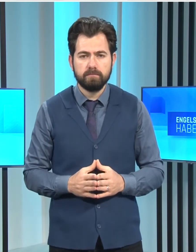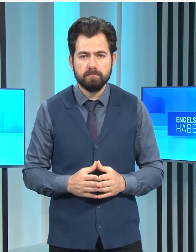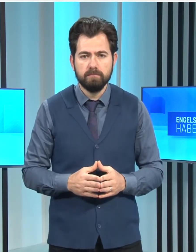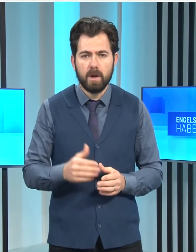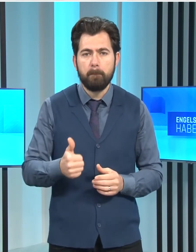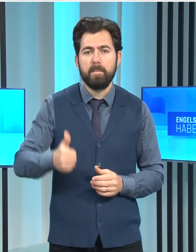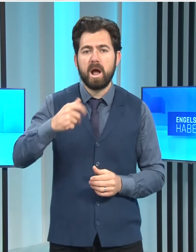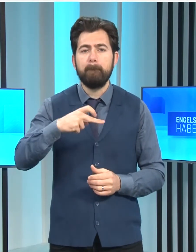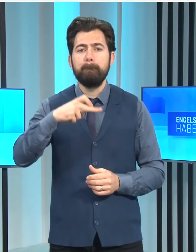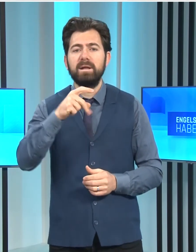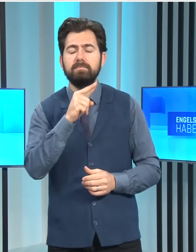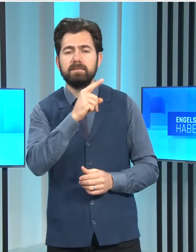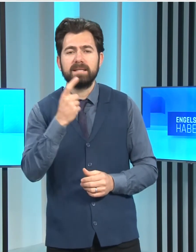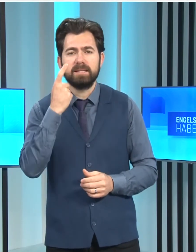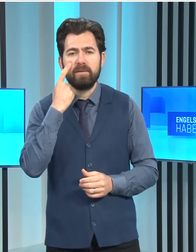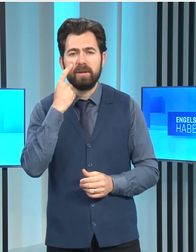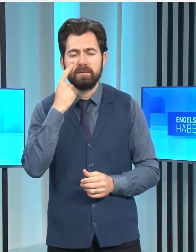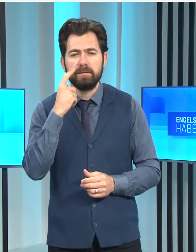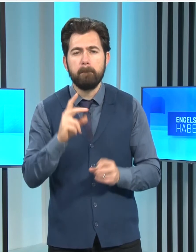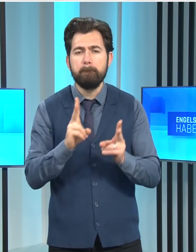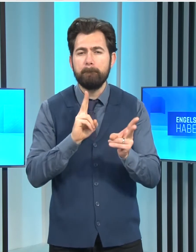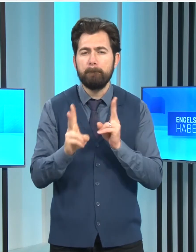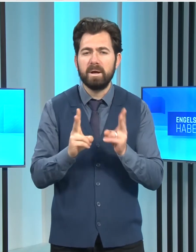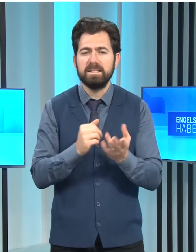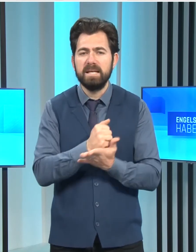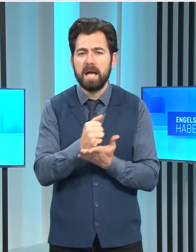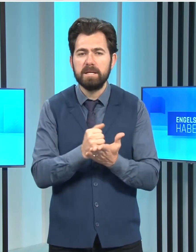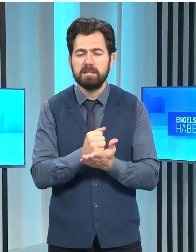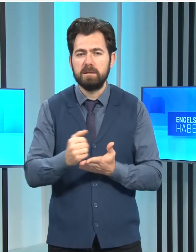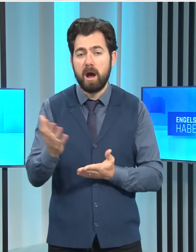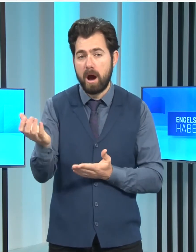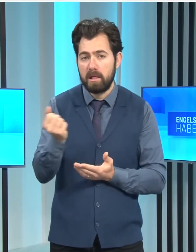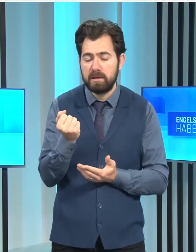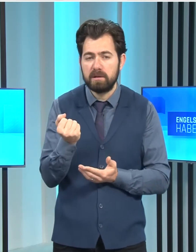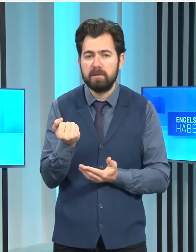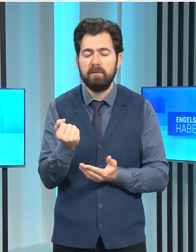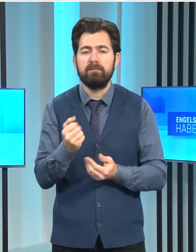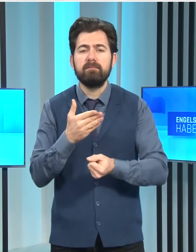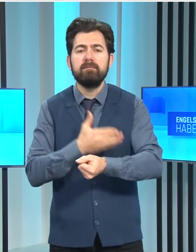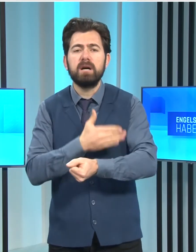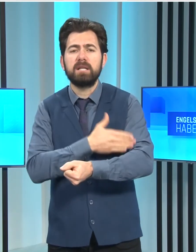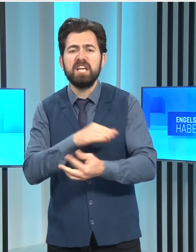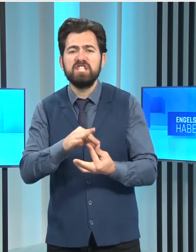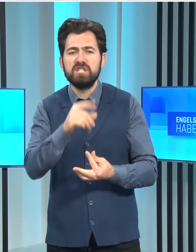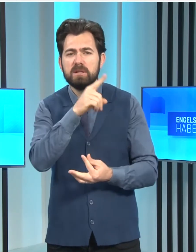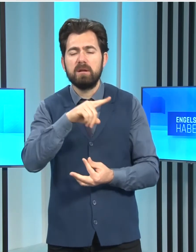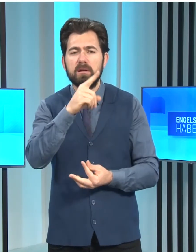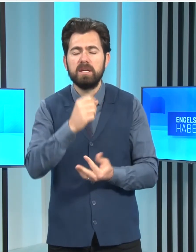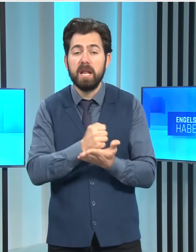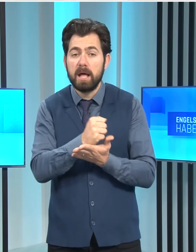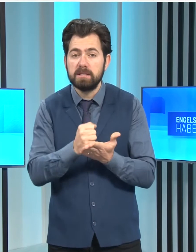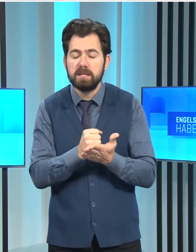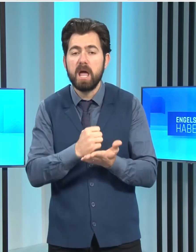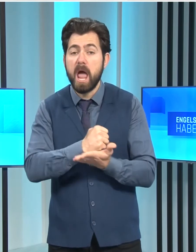Bakan Pilli, devletin bir kısım ilacı getireceğini, vatandaşın ilacını